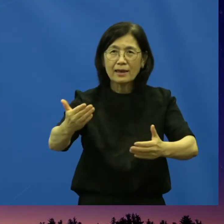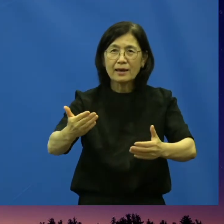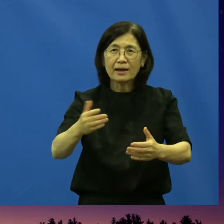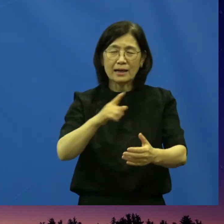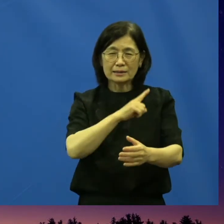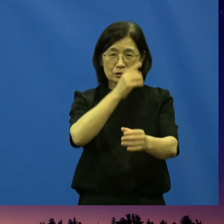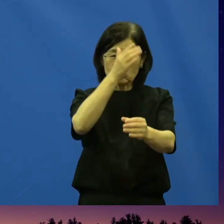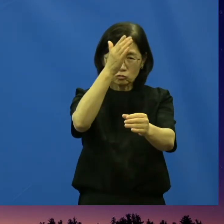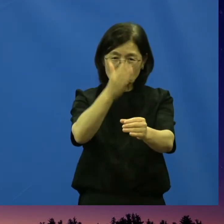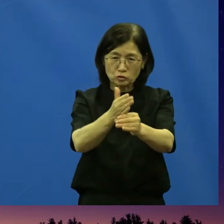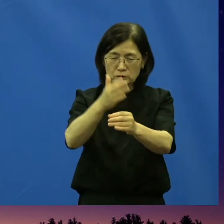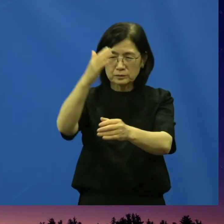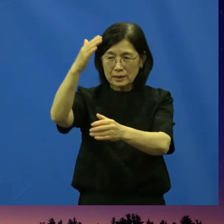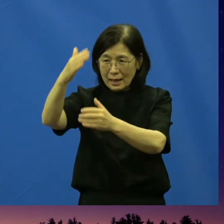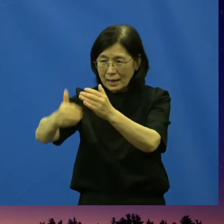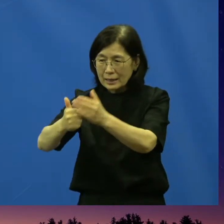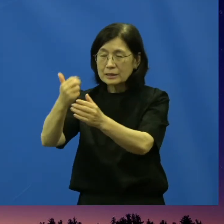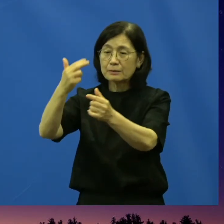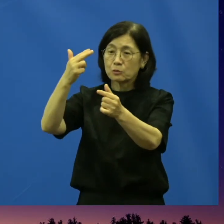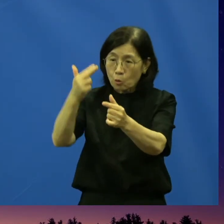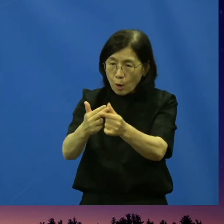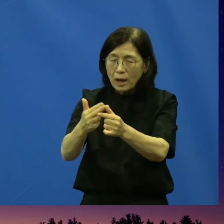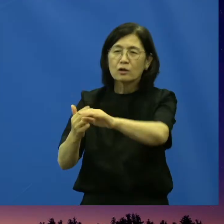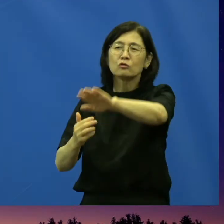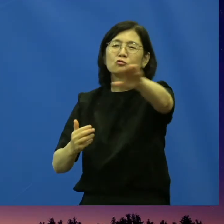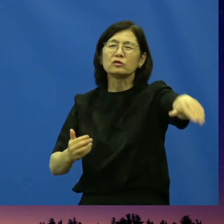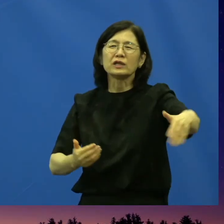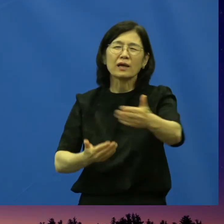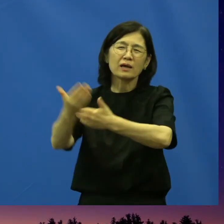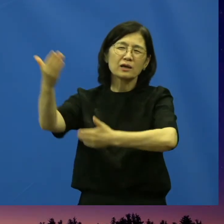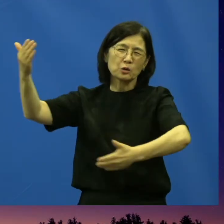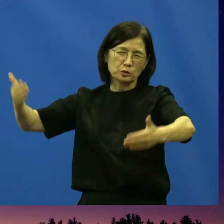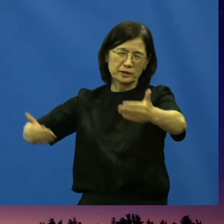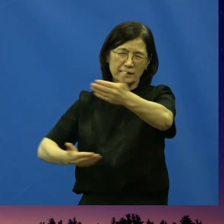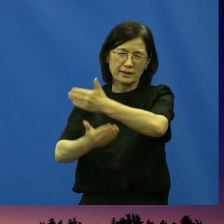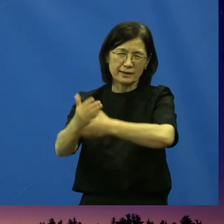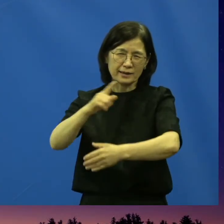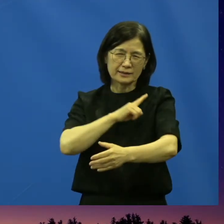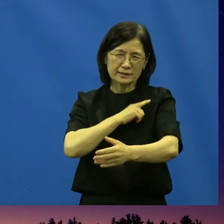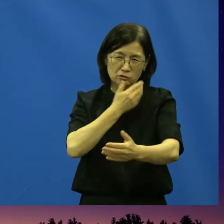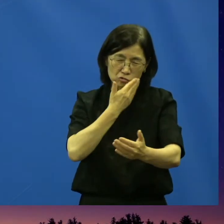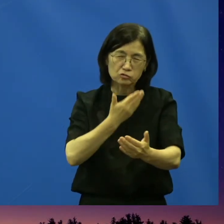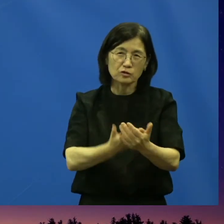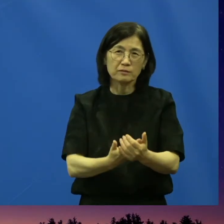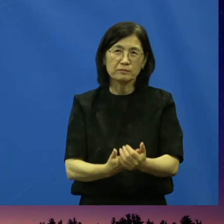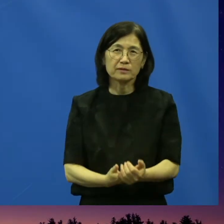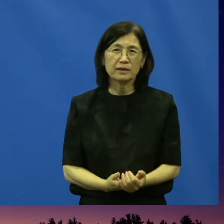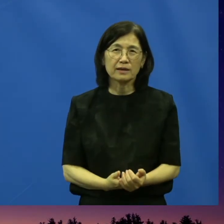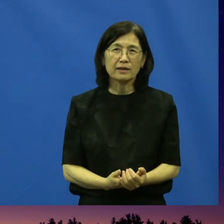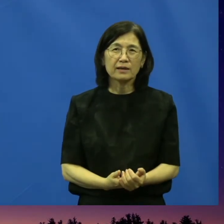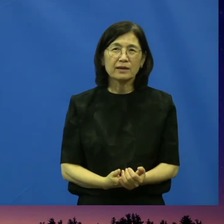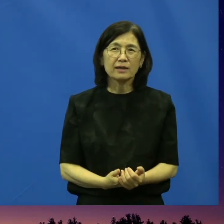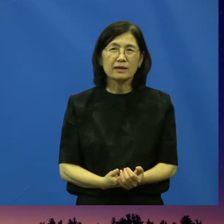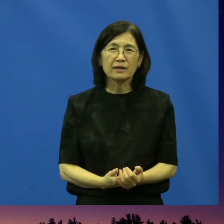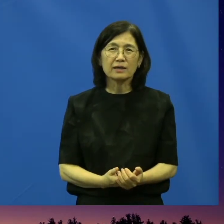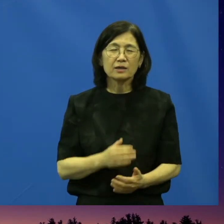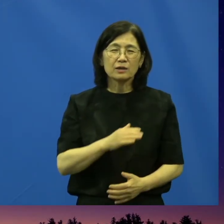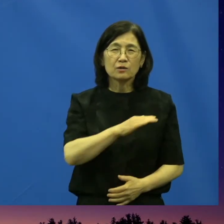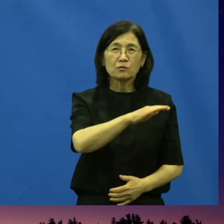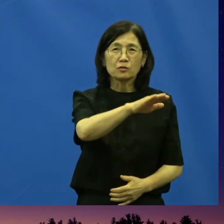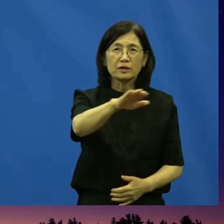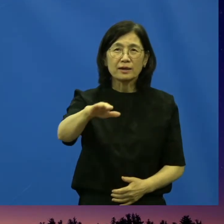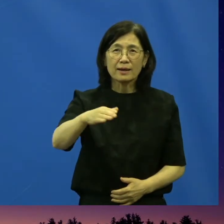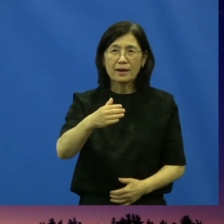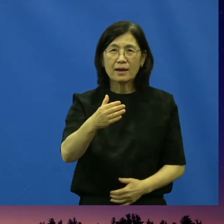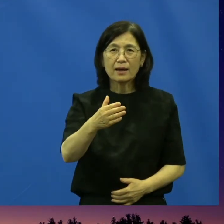우리의 교제예요. 그죠? 사귐을 하는 거예요. 그게 핵심적인 거예요. 인류에게 가장 불행이 뭐예요?